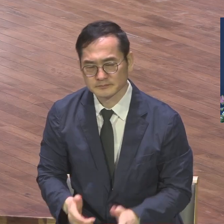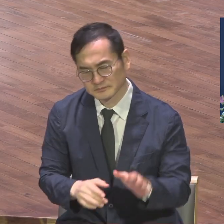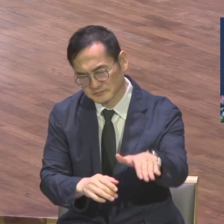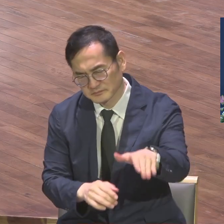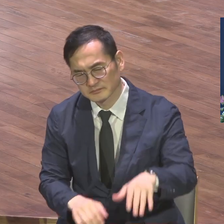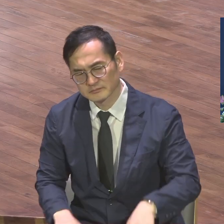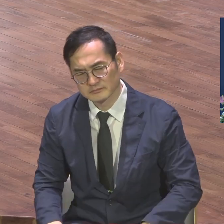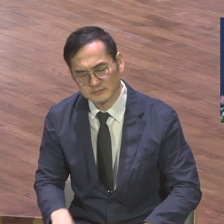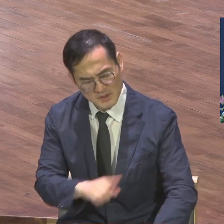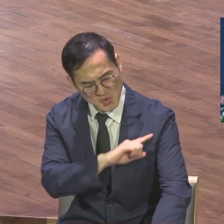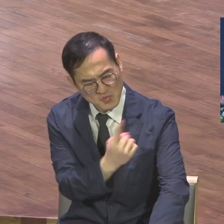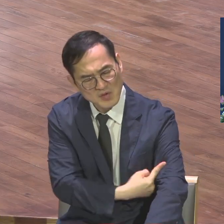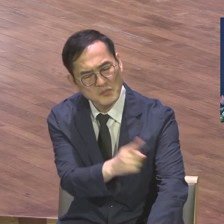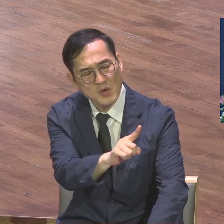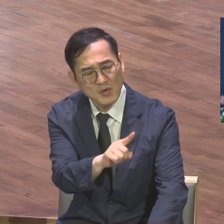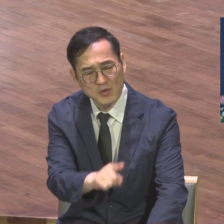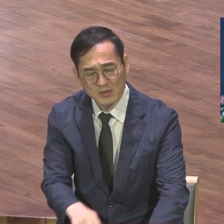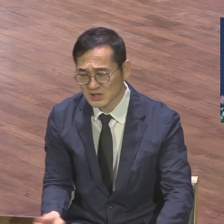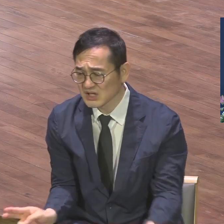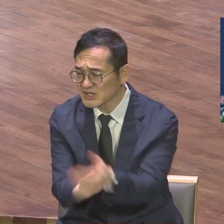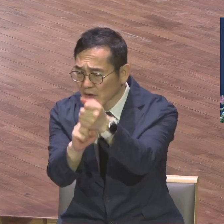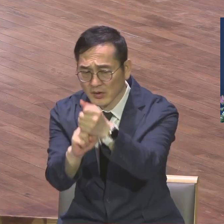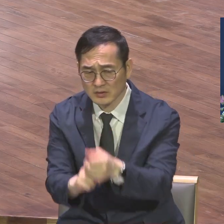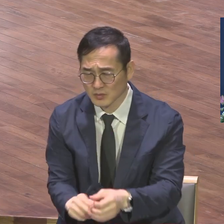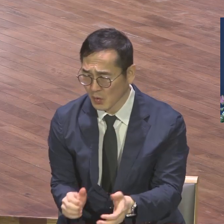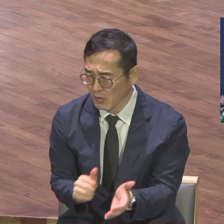너 무슨 권위로 이런 일을 행하느냐.